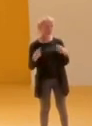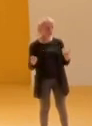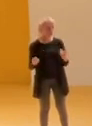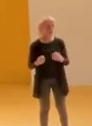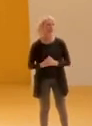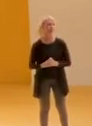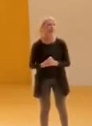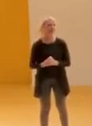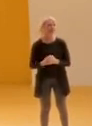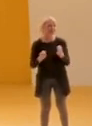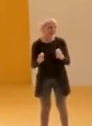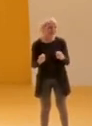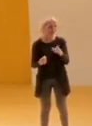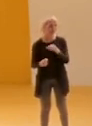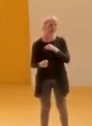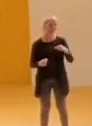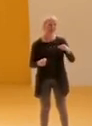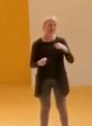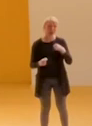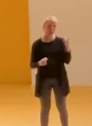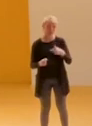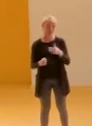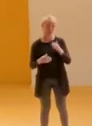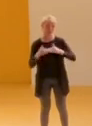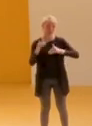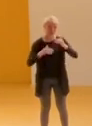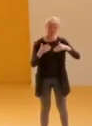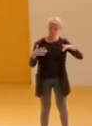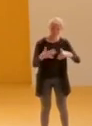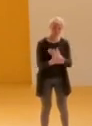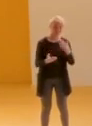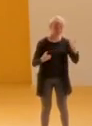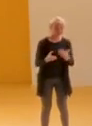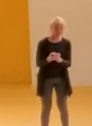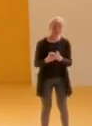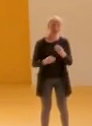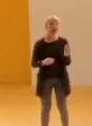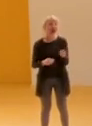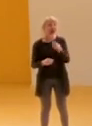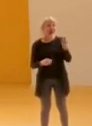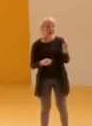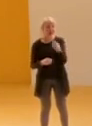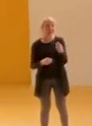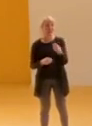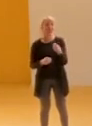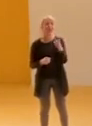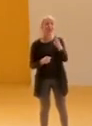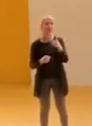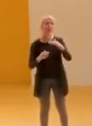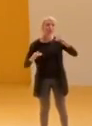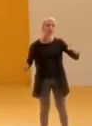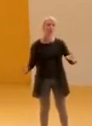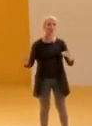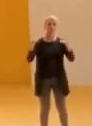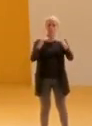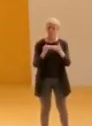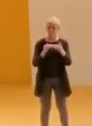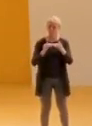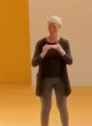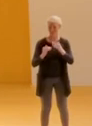związku z tym musiał nie tylko samemu zbudować swoją firmę ale też przeobrazić rynek podwykonawców i